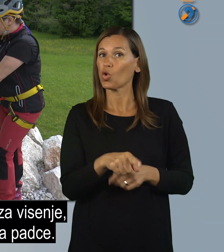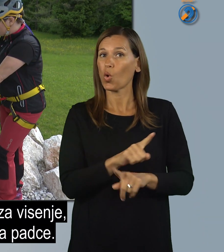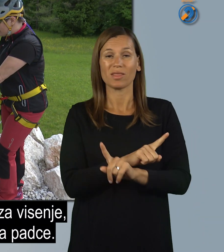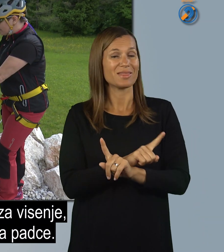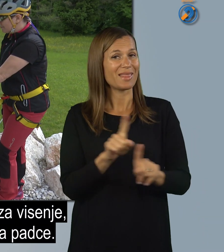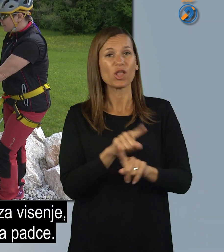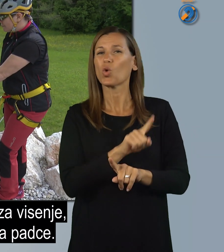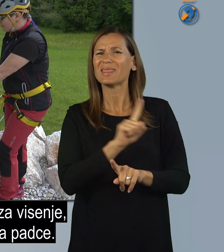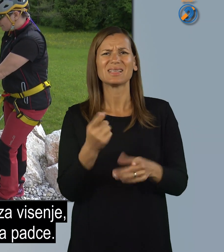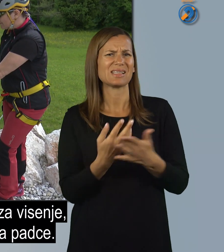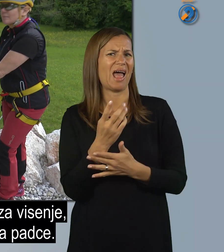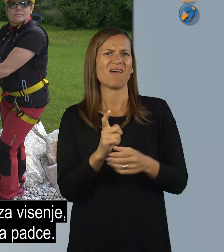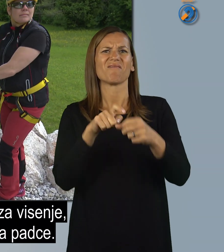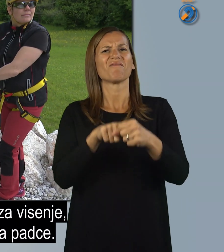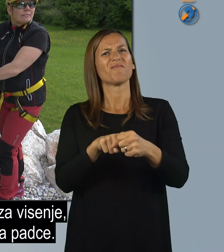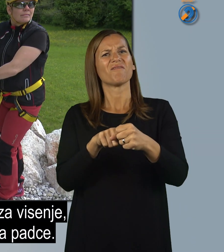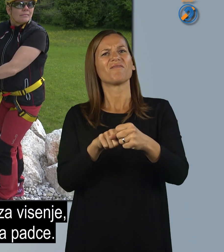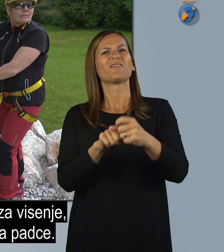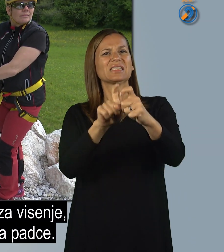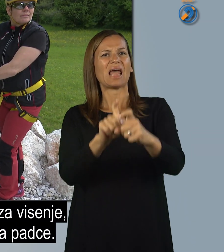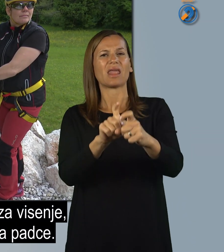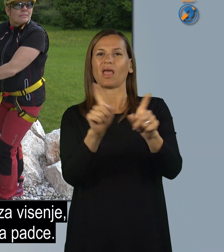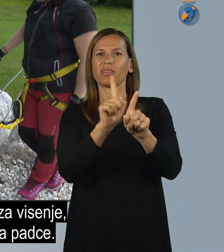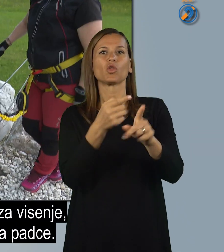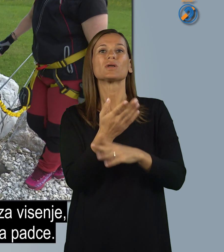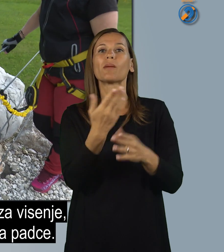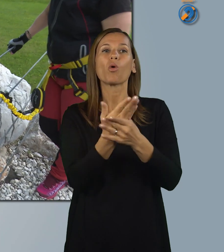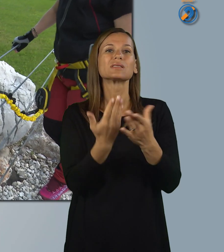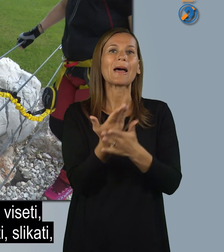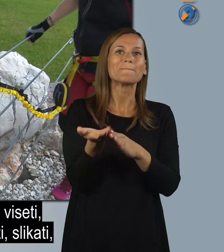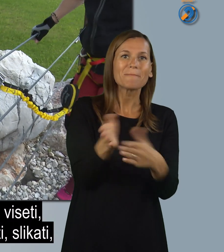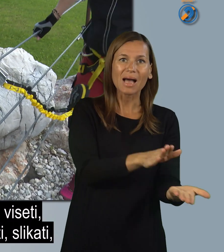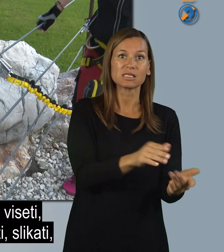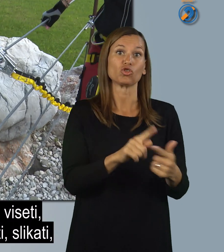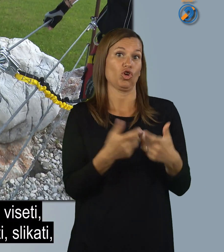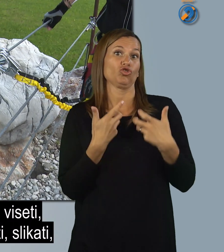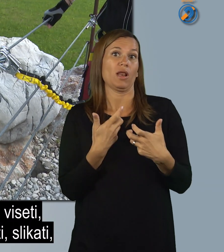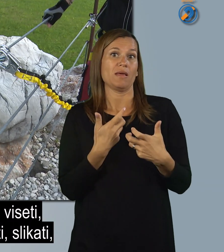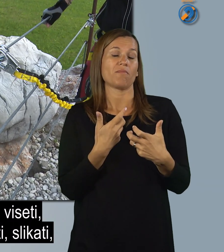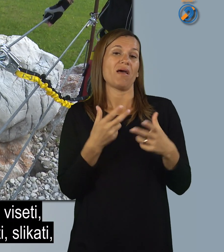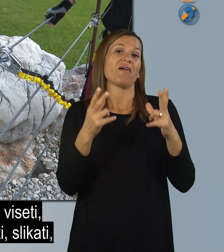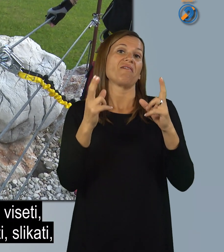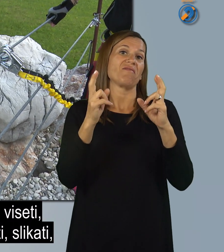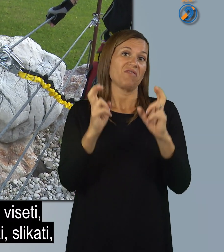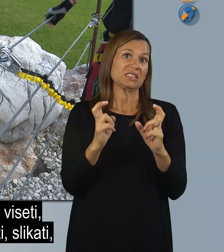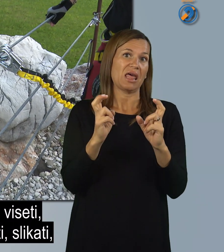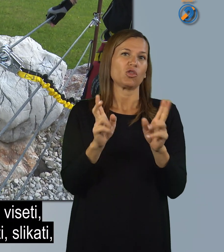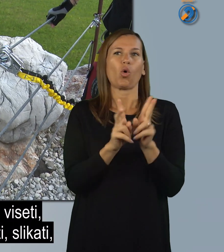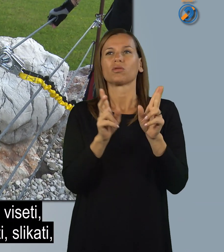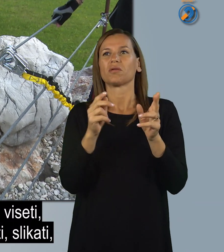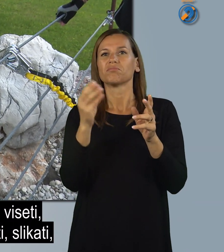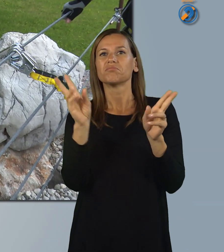Tako da to ni za visenje, to je samo za padce. Če hočem viseti, se pravi,